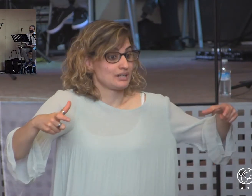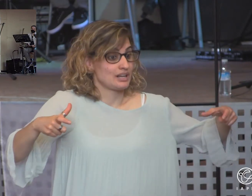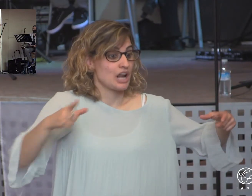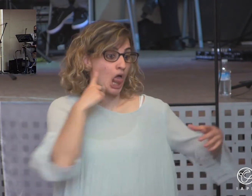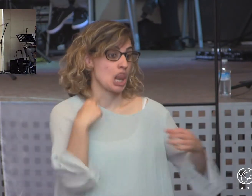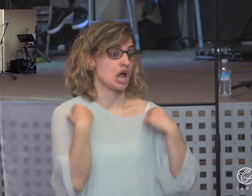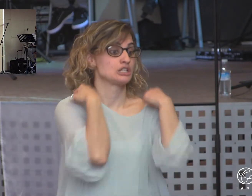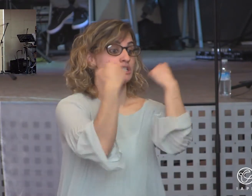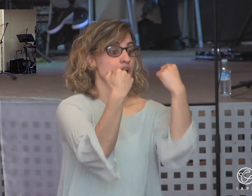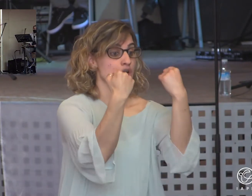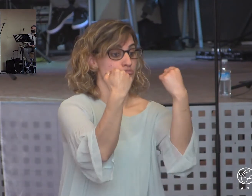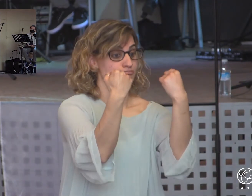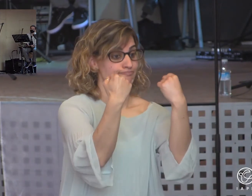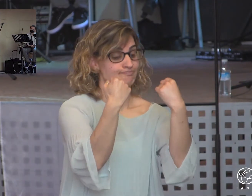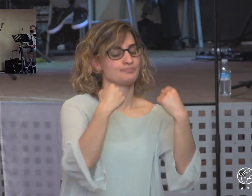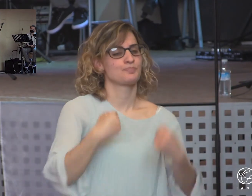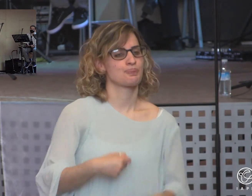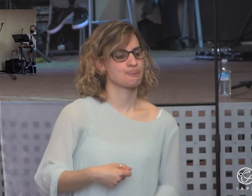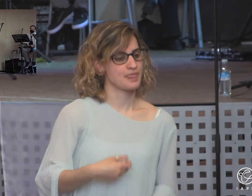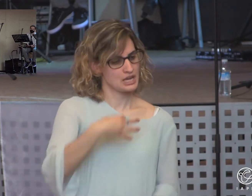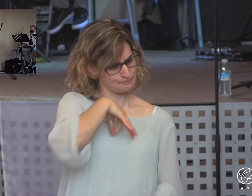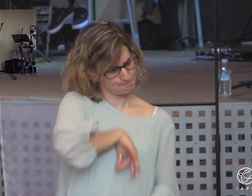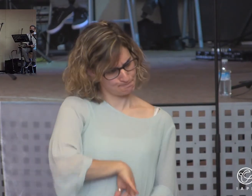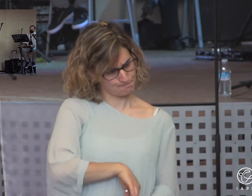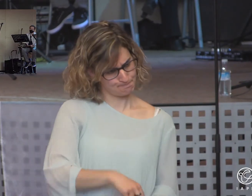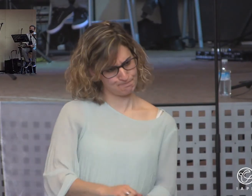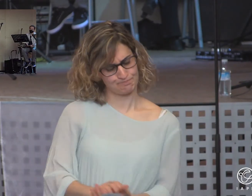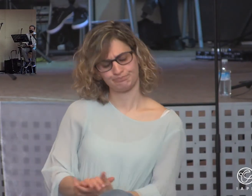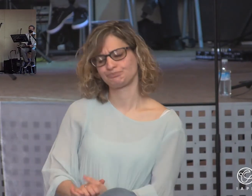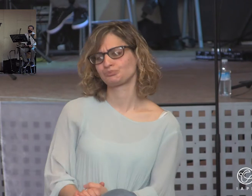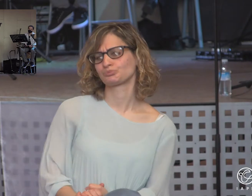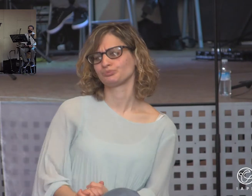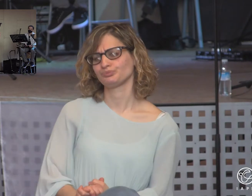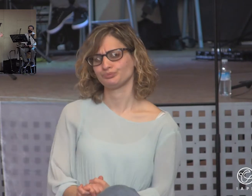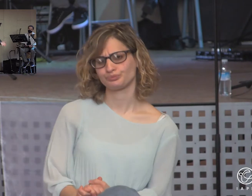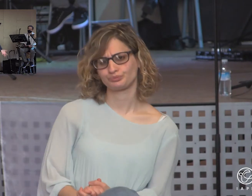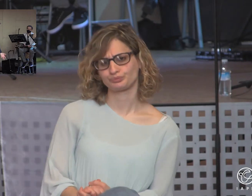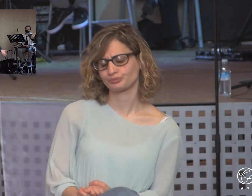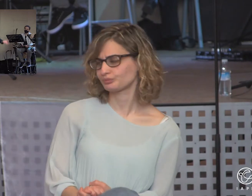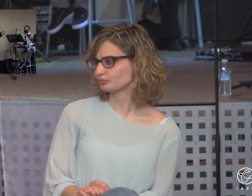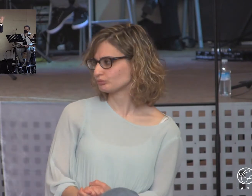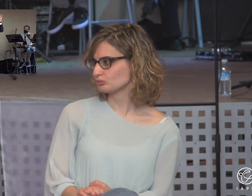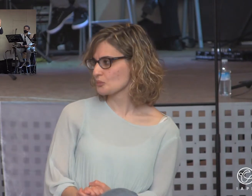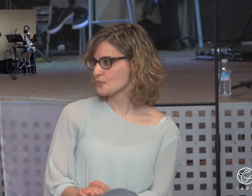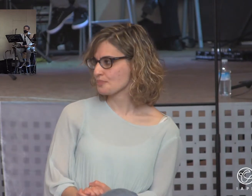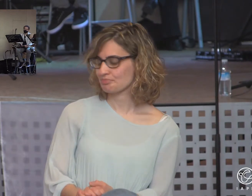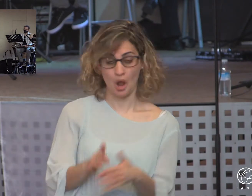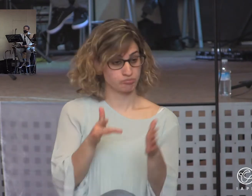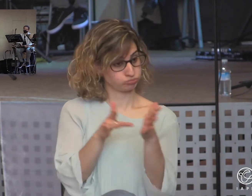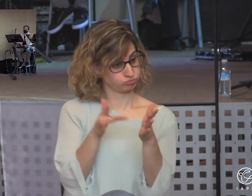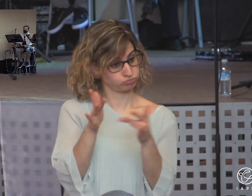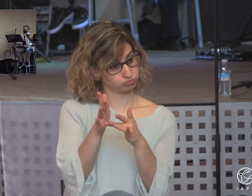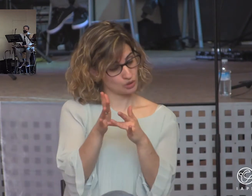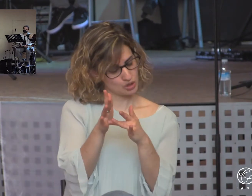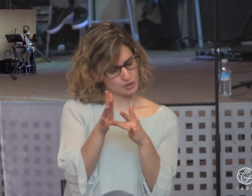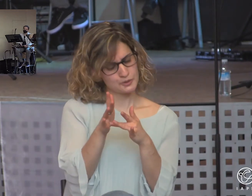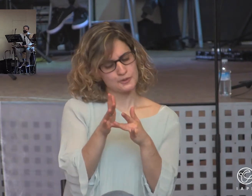Y Jesús, ¿qué le pasaba? crecía.